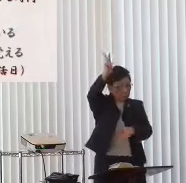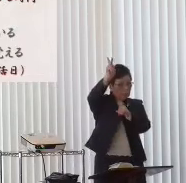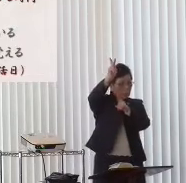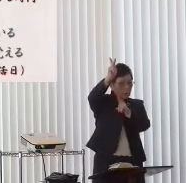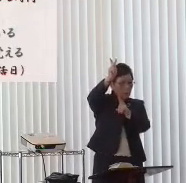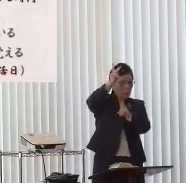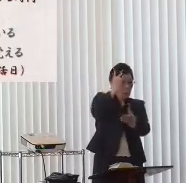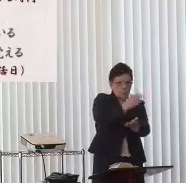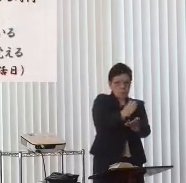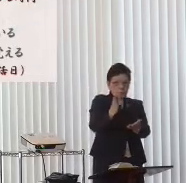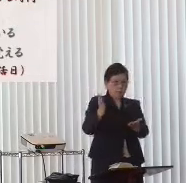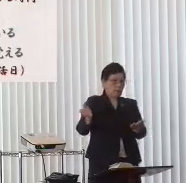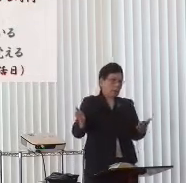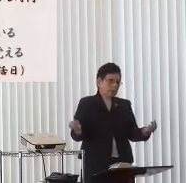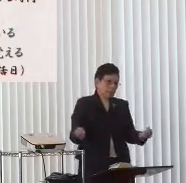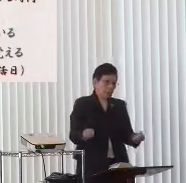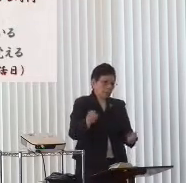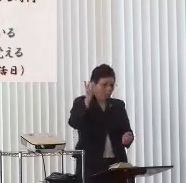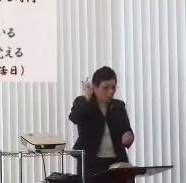ね。